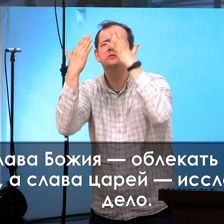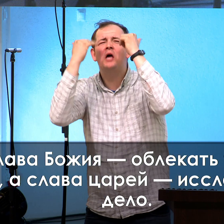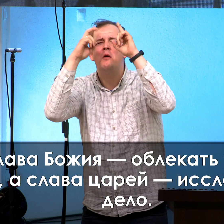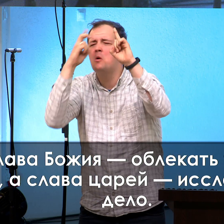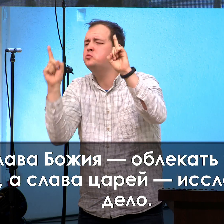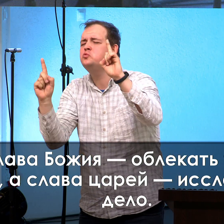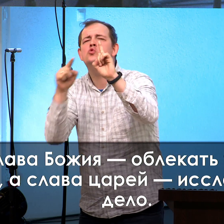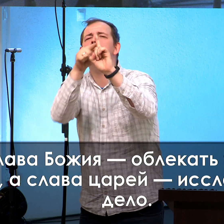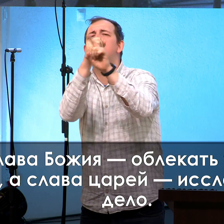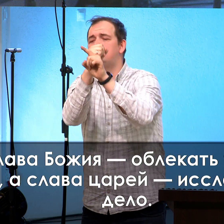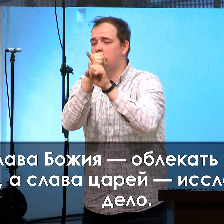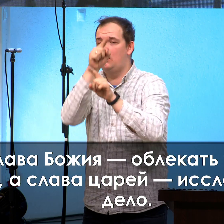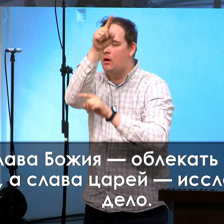Например, слава Божия, что это?